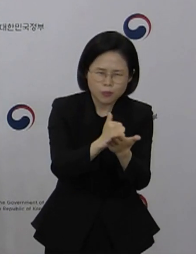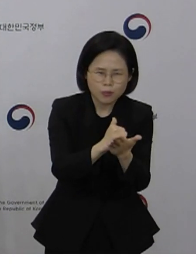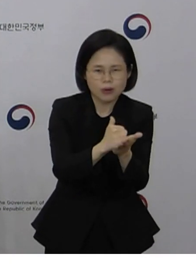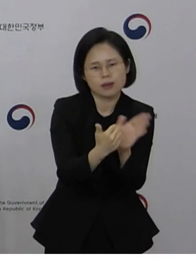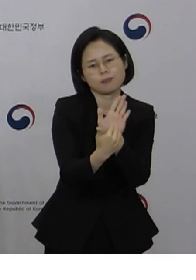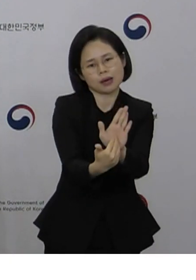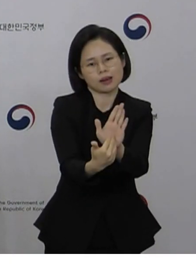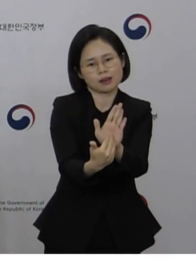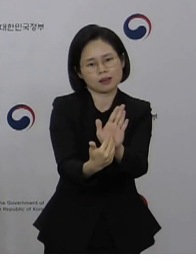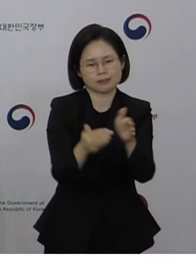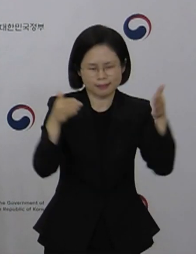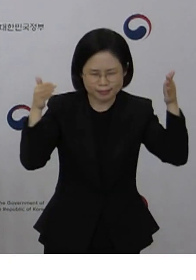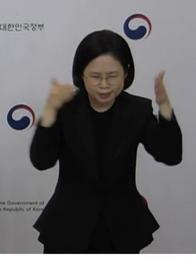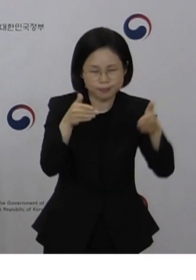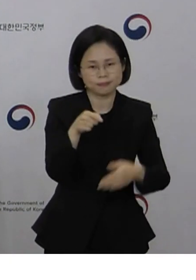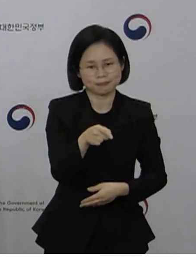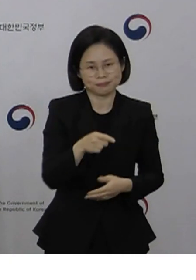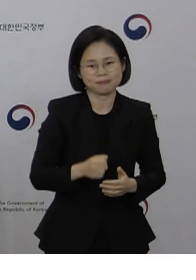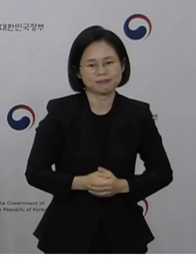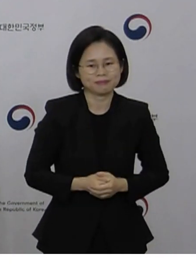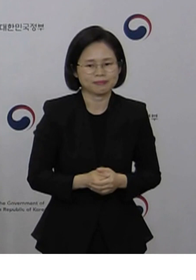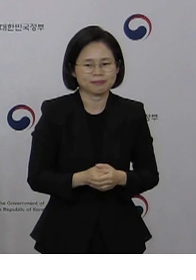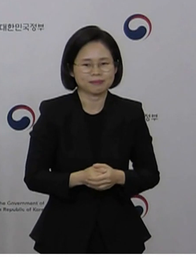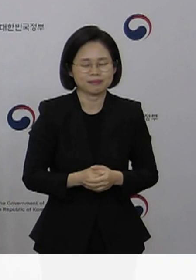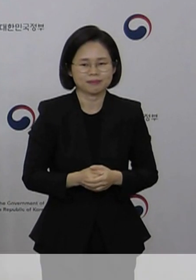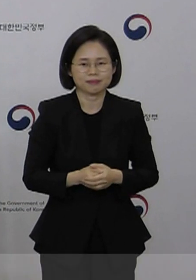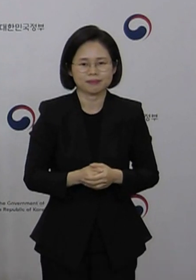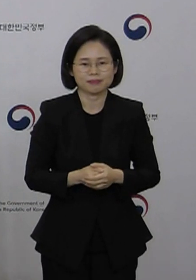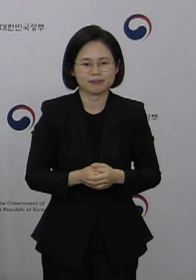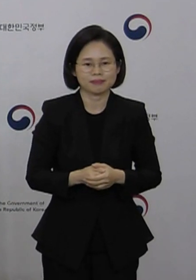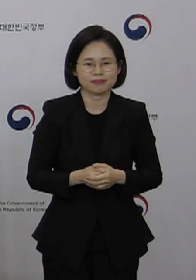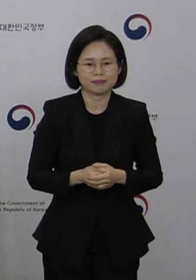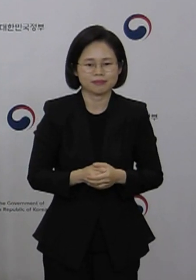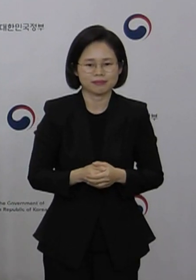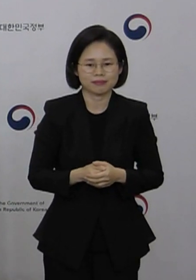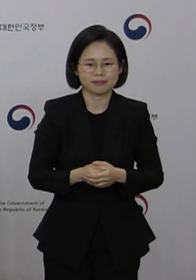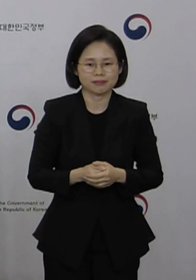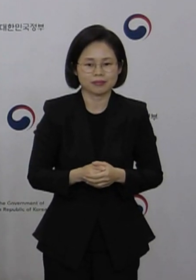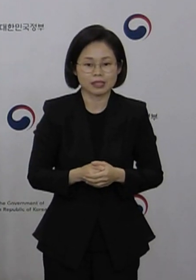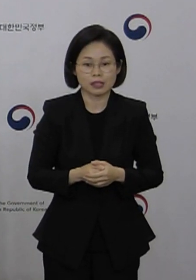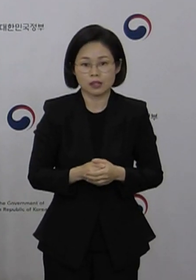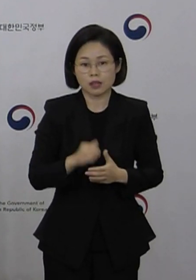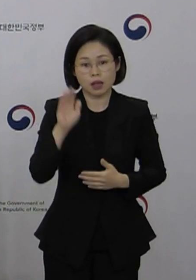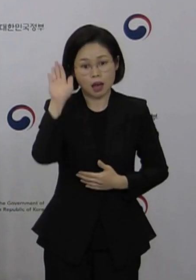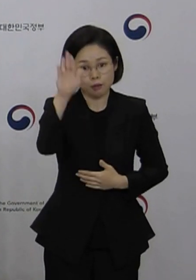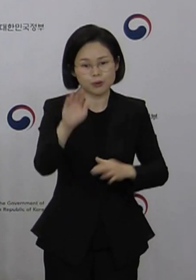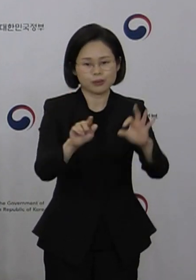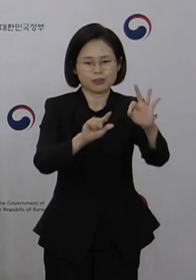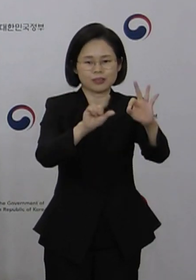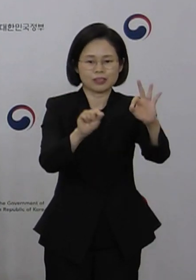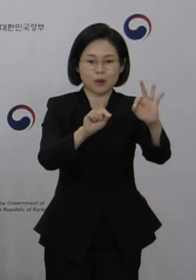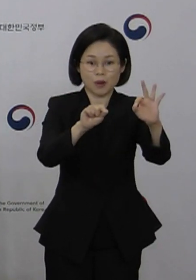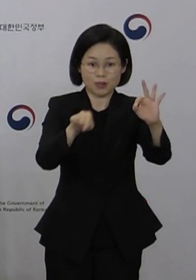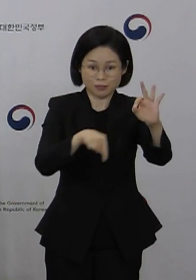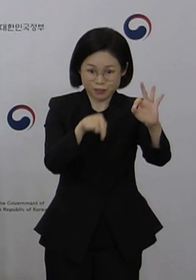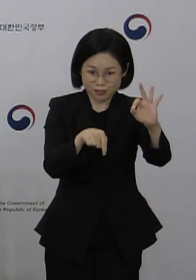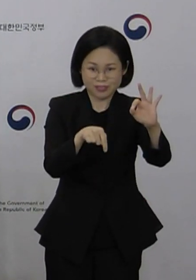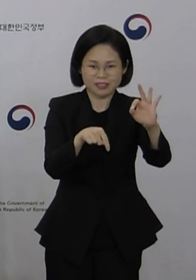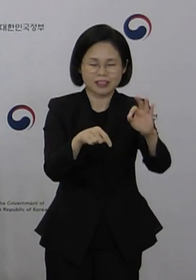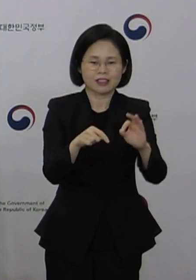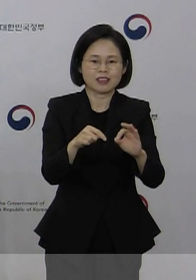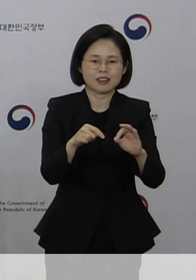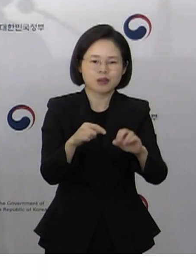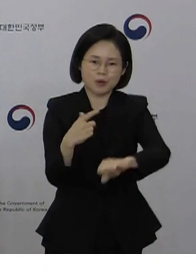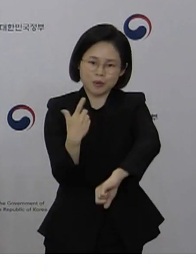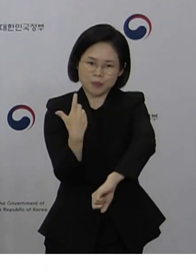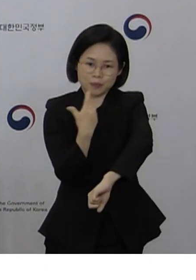예방에 초점을 맞추고자 합니다. 이 같은 접종 목표에 따라 10월 중 실시되는 동절기